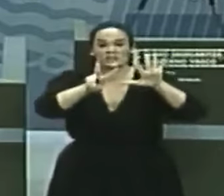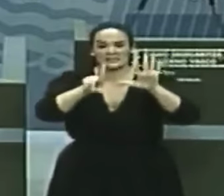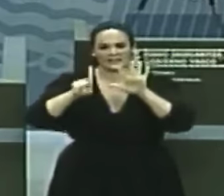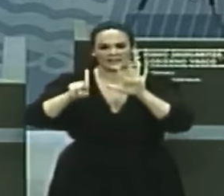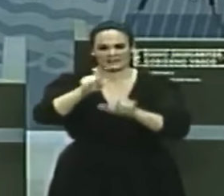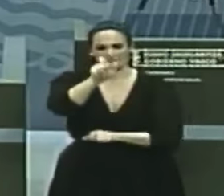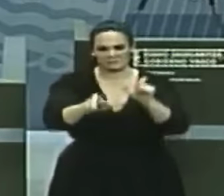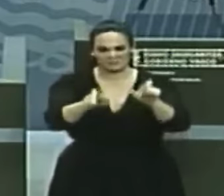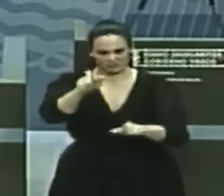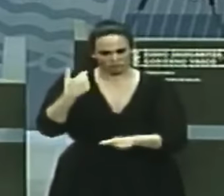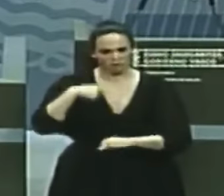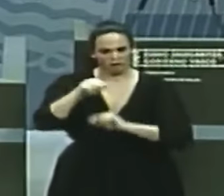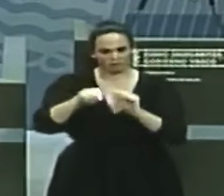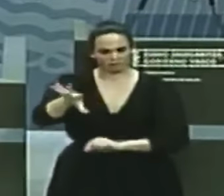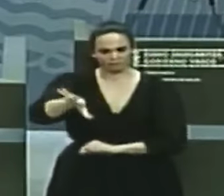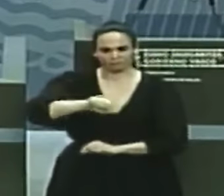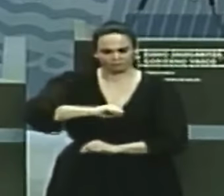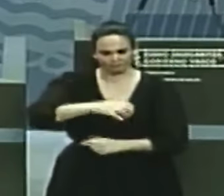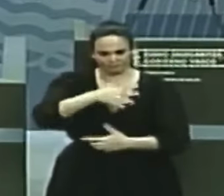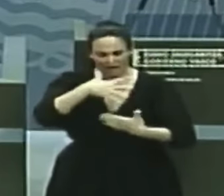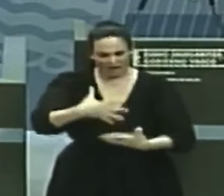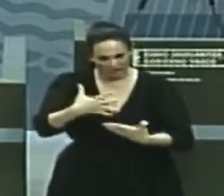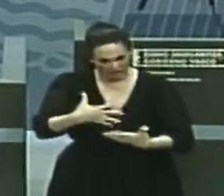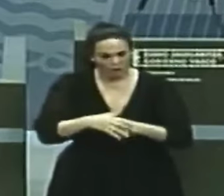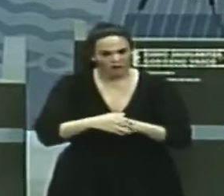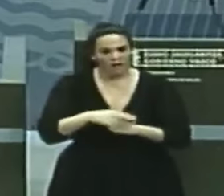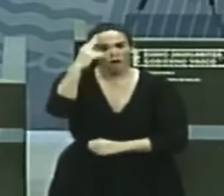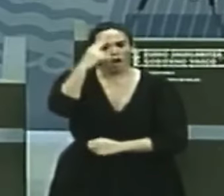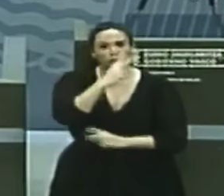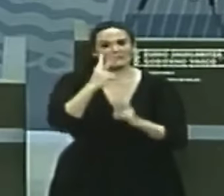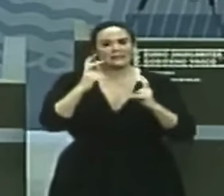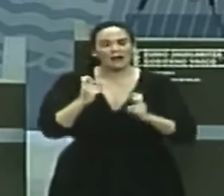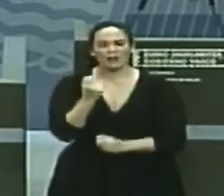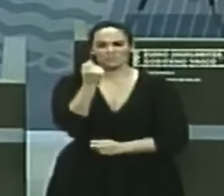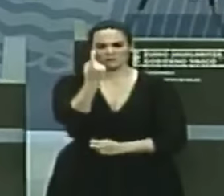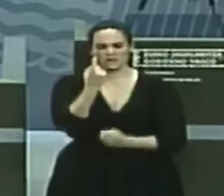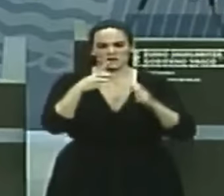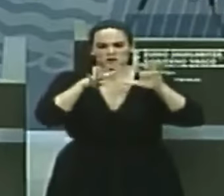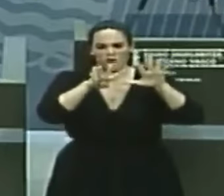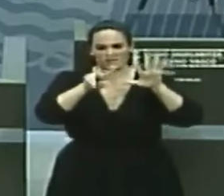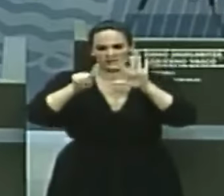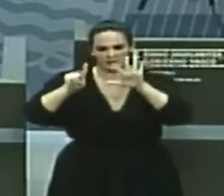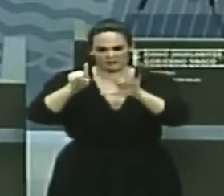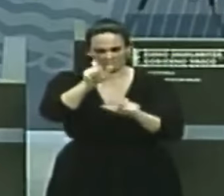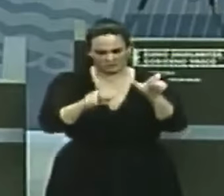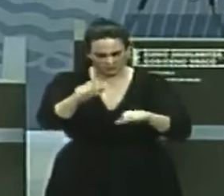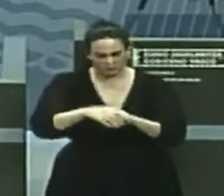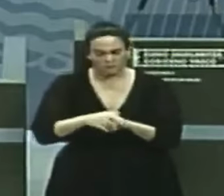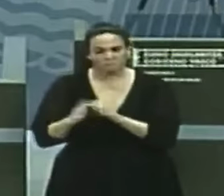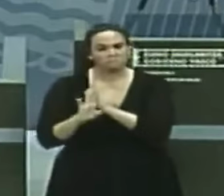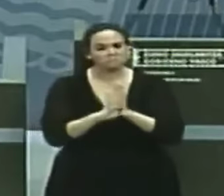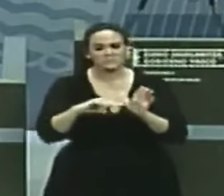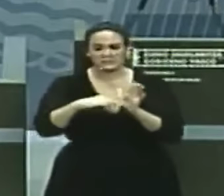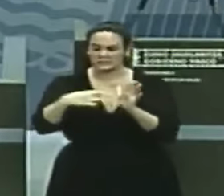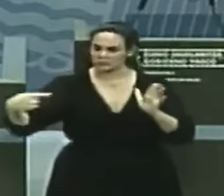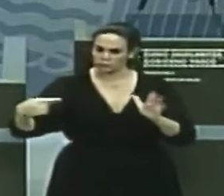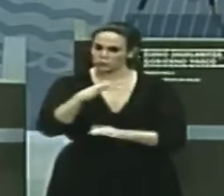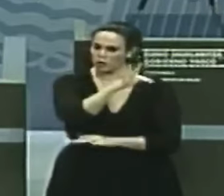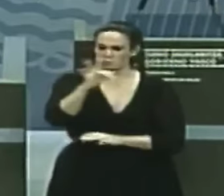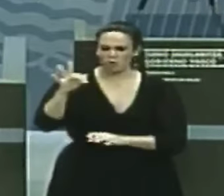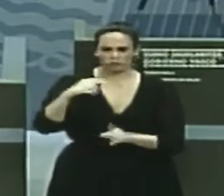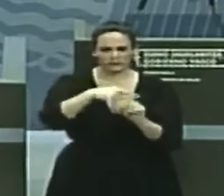personas contagiadas en este momento encontrándose ingresadas 1.096 y finalmente en guipúzcoa el número de positivos